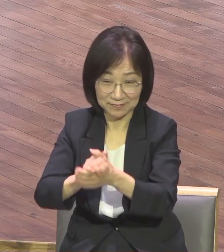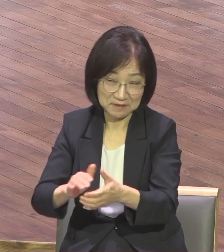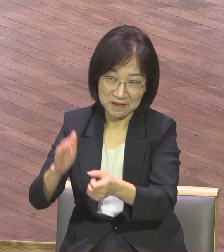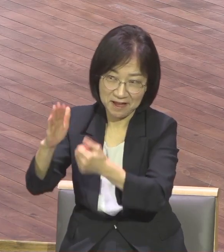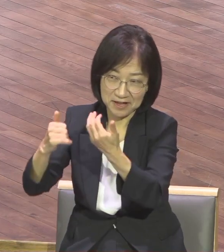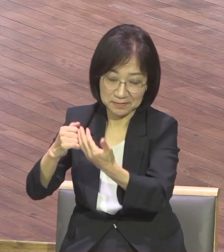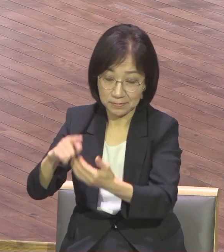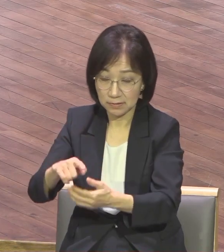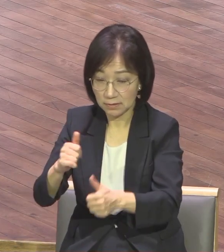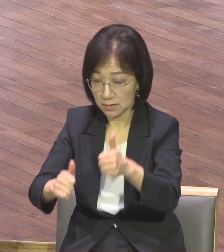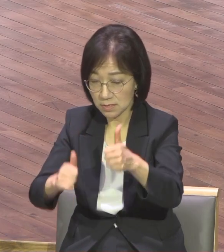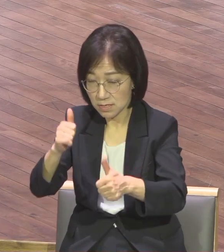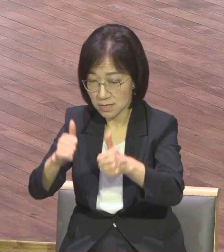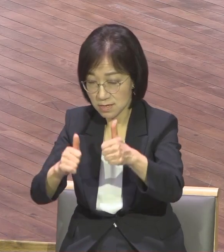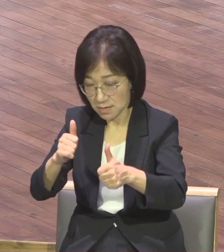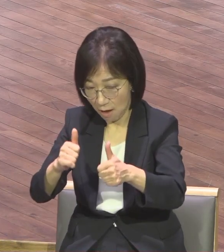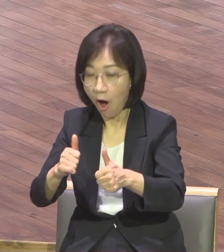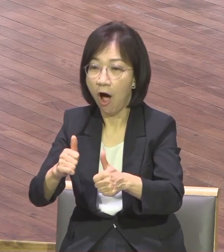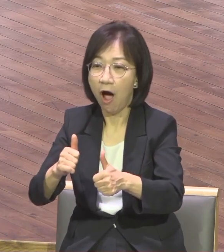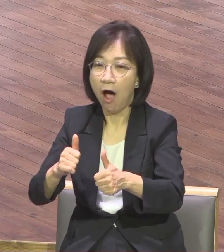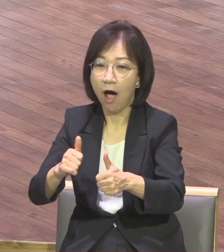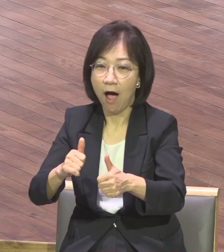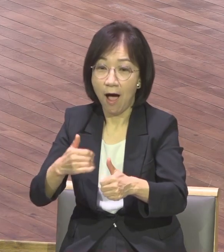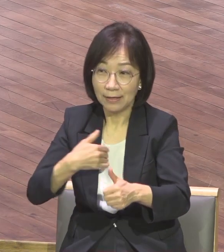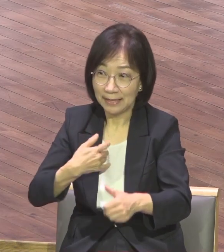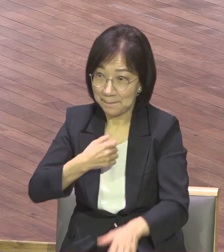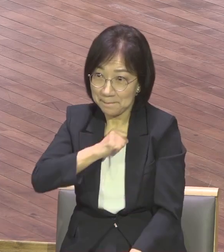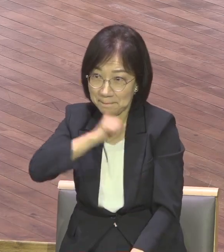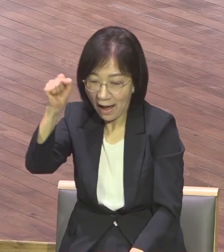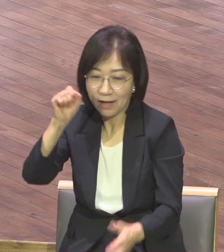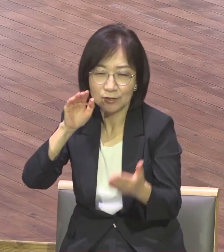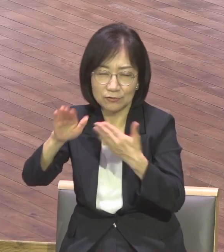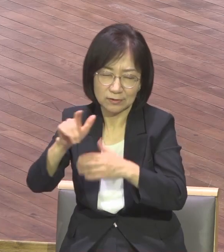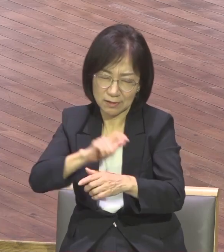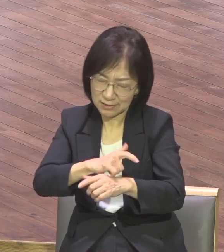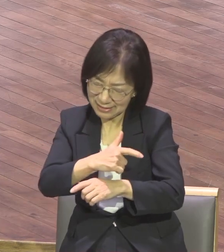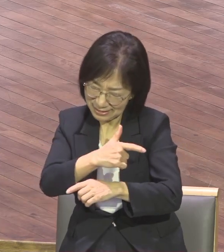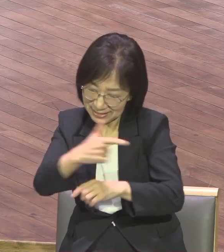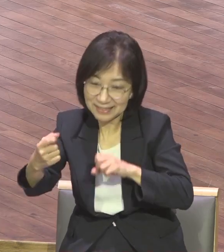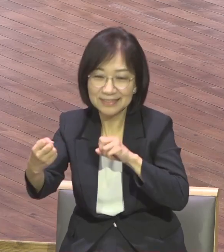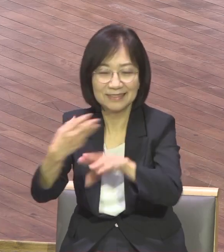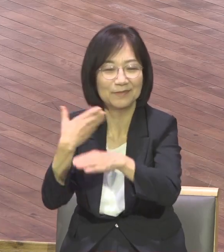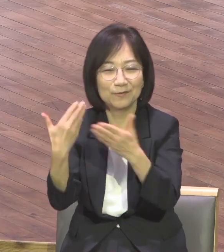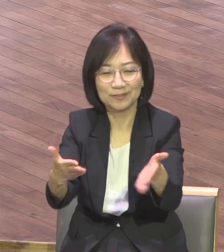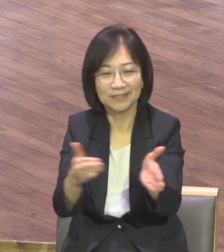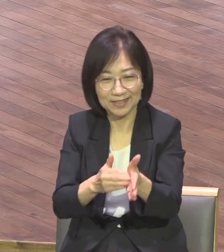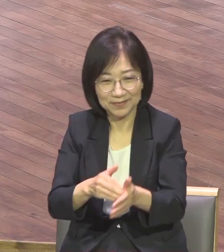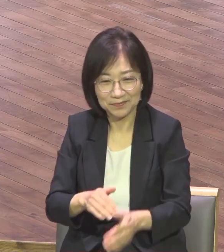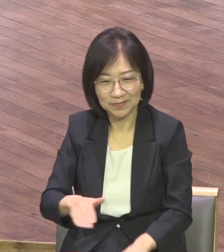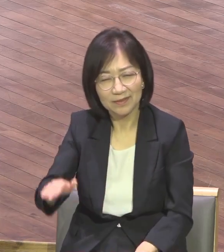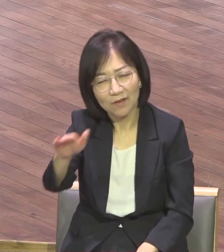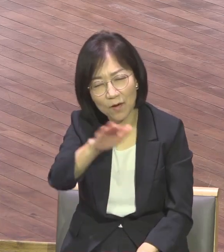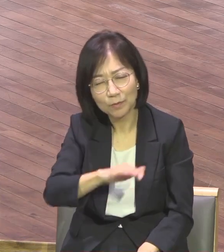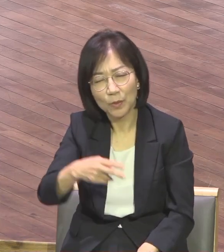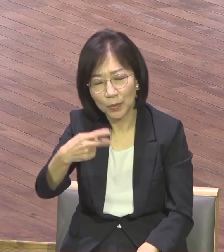테스트. 욥에게 갑절로 주시더라. 갑절로. 여러분, 그런 하나님을 체험해야지. 뭐,